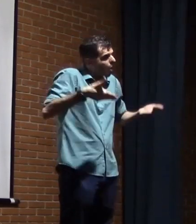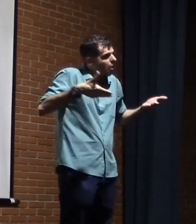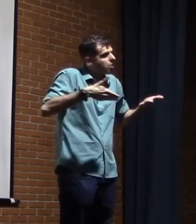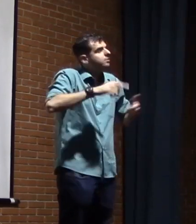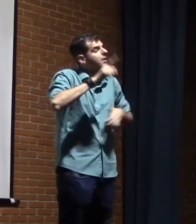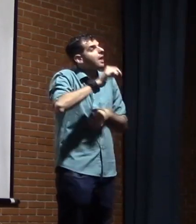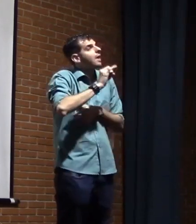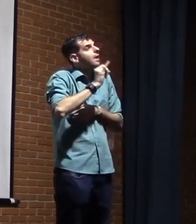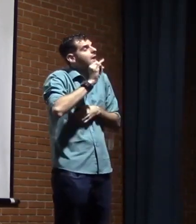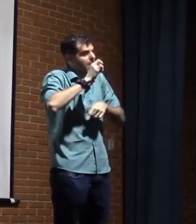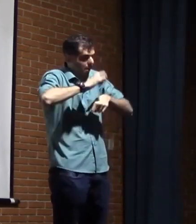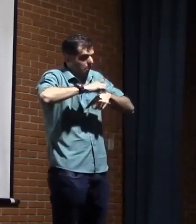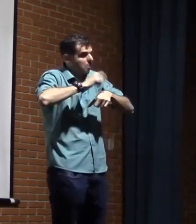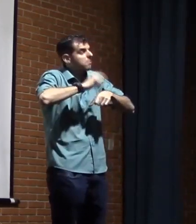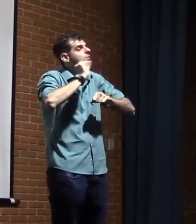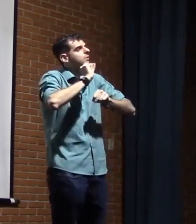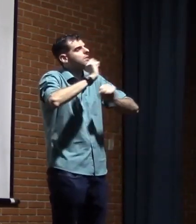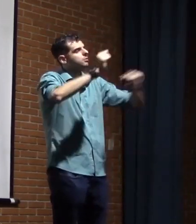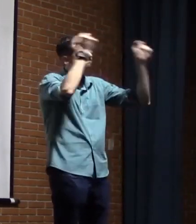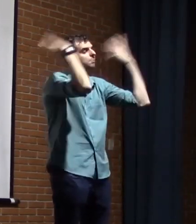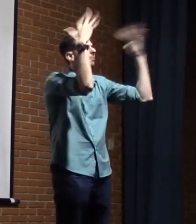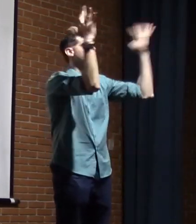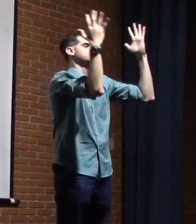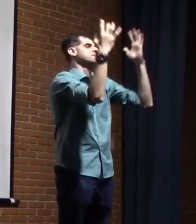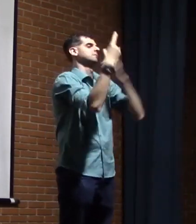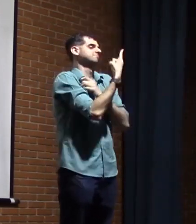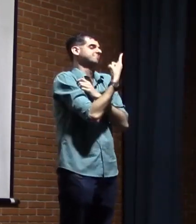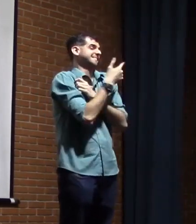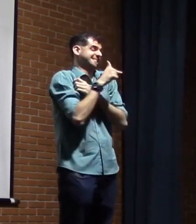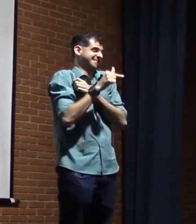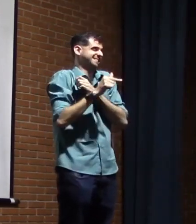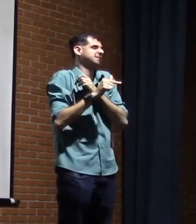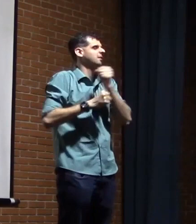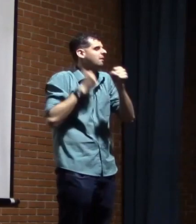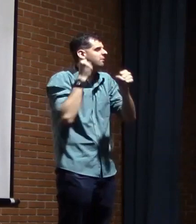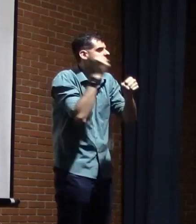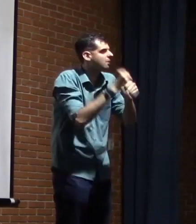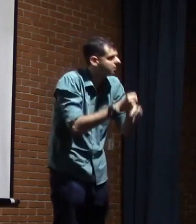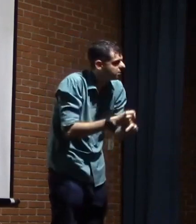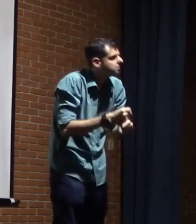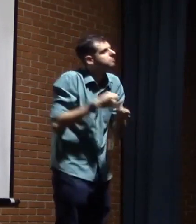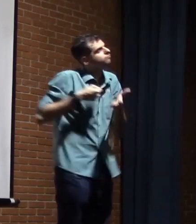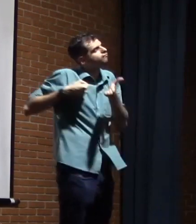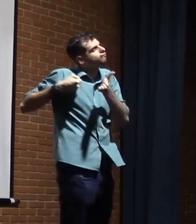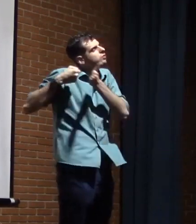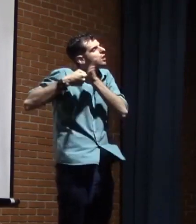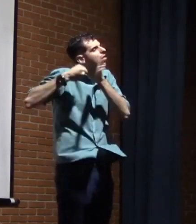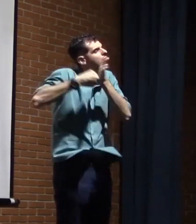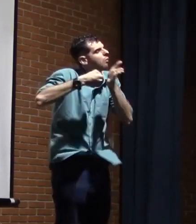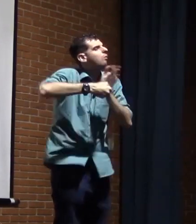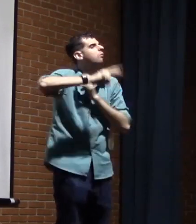Acontece que atualmente, né, no momento em que nos encontramos, né?